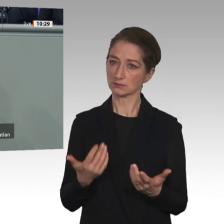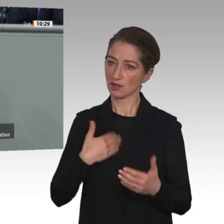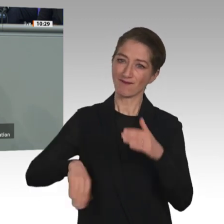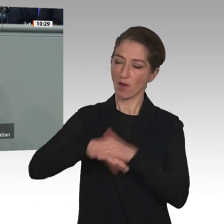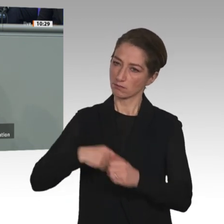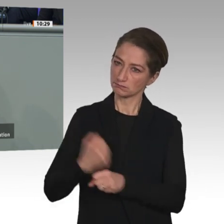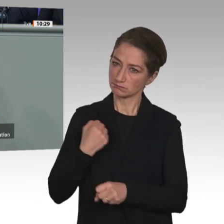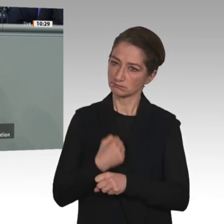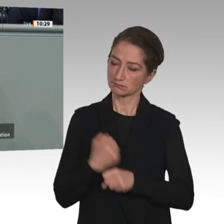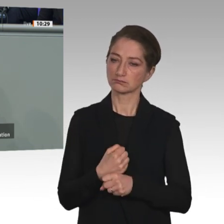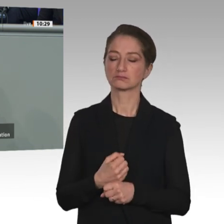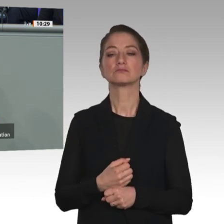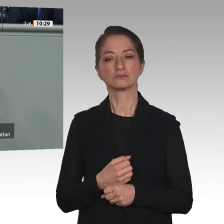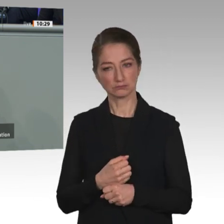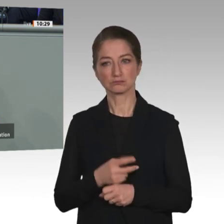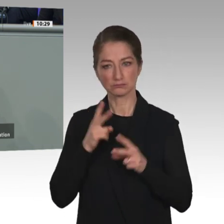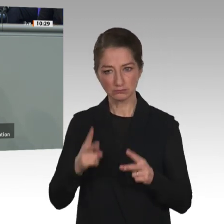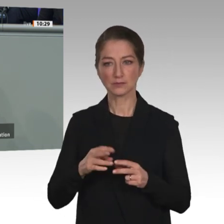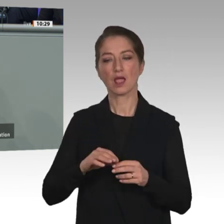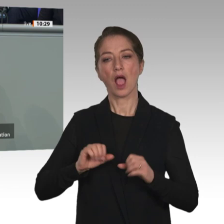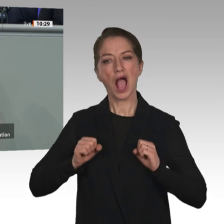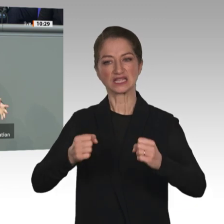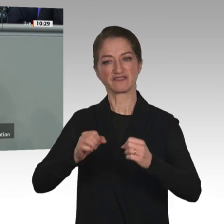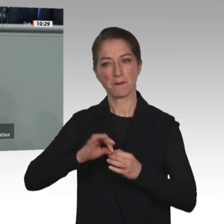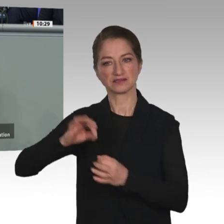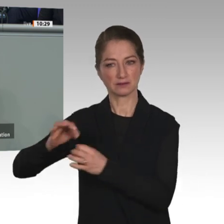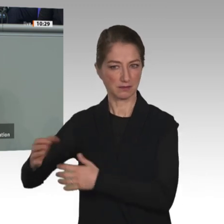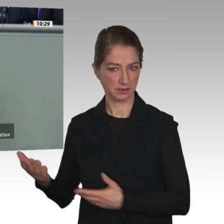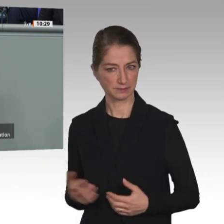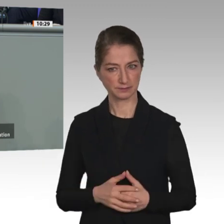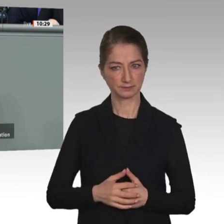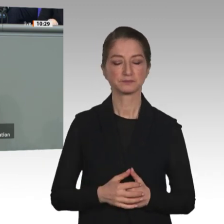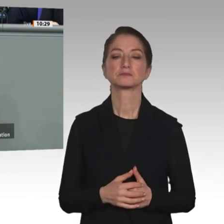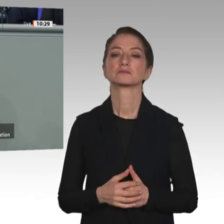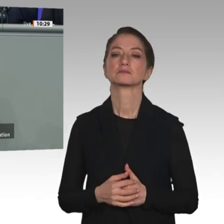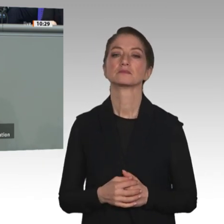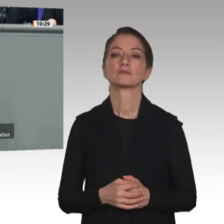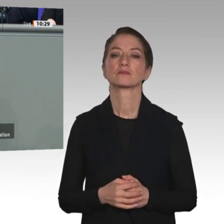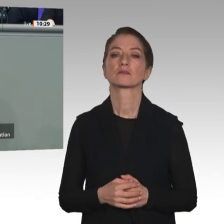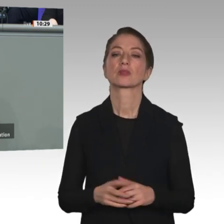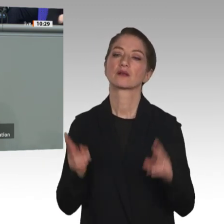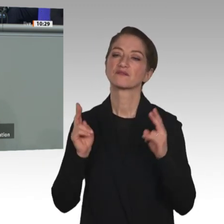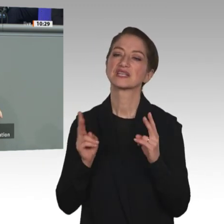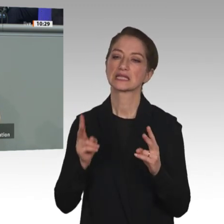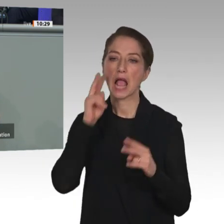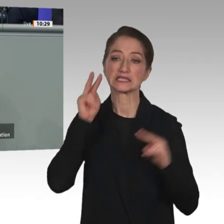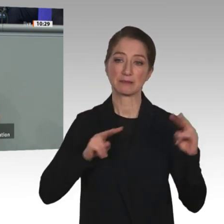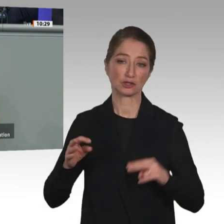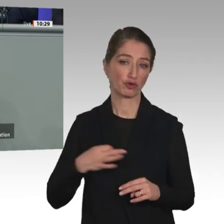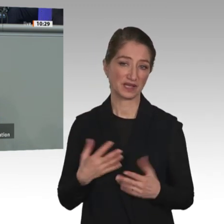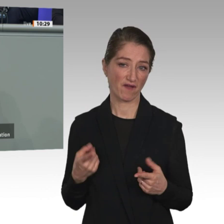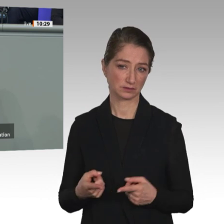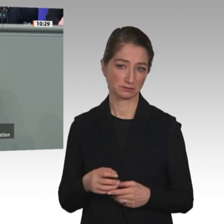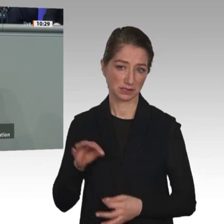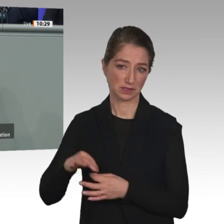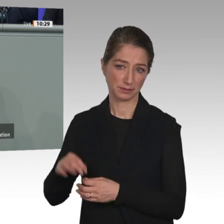konkreten Maßnahmen in verschiedenen Bereichen. Vier wesentliche Aspekte gehören für mich dazu. Erstens, wir